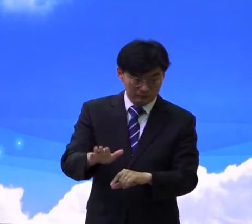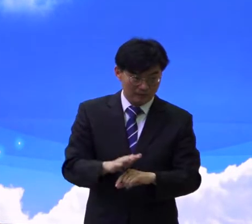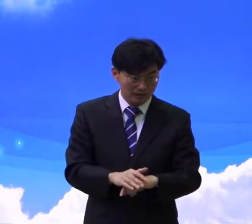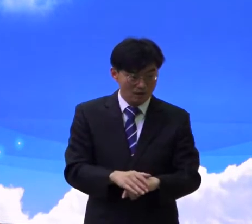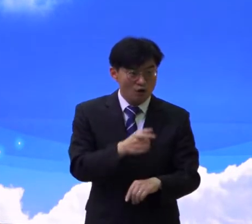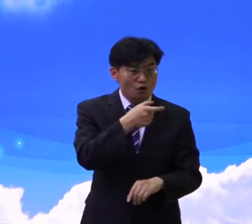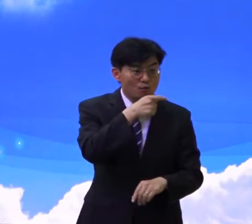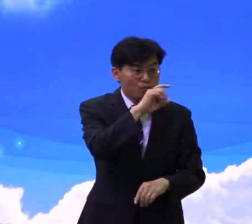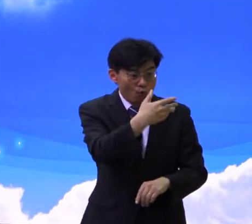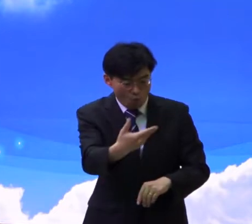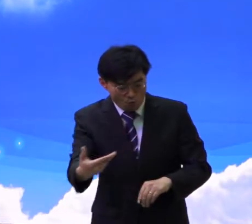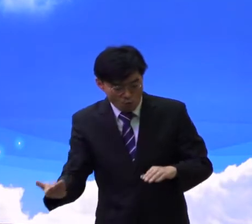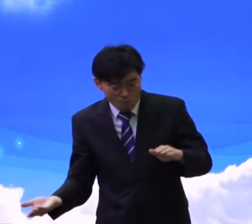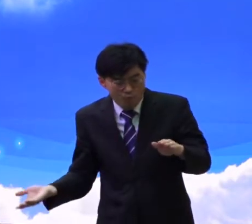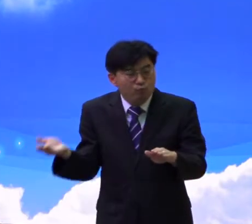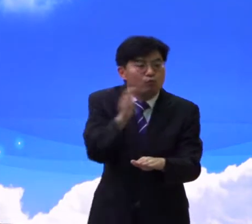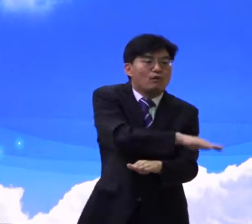어찌하겠느냐.